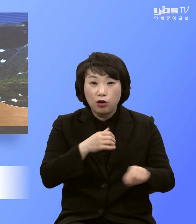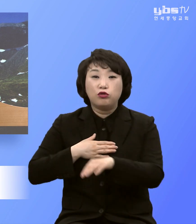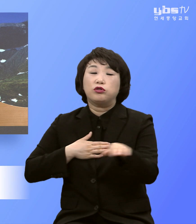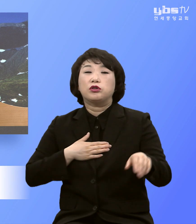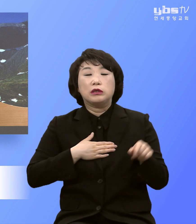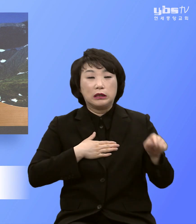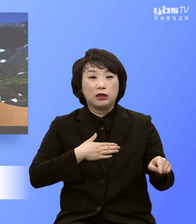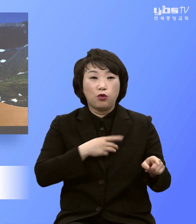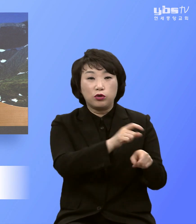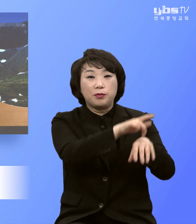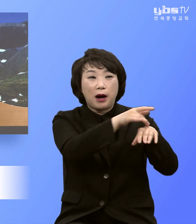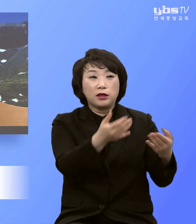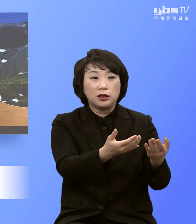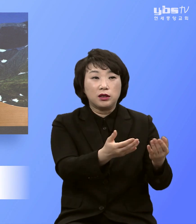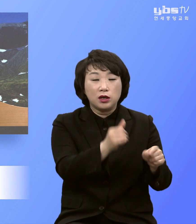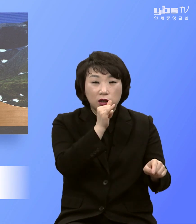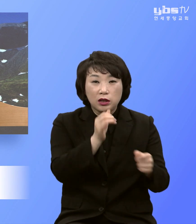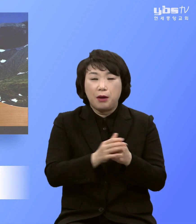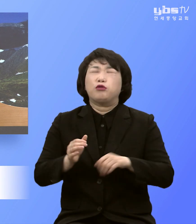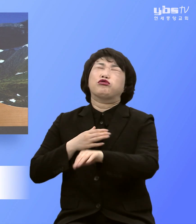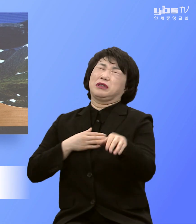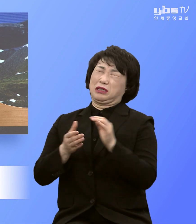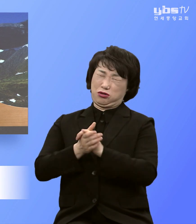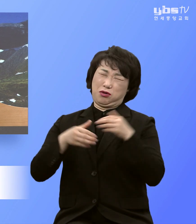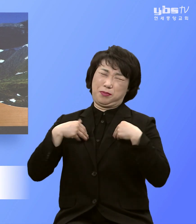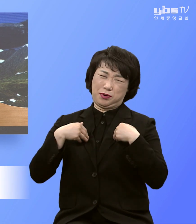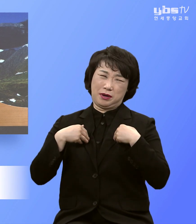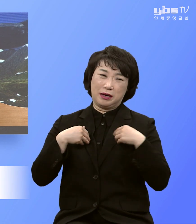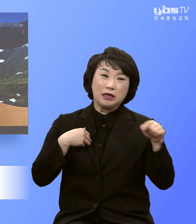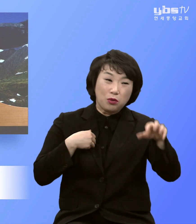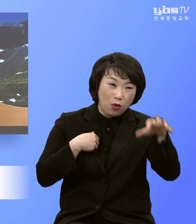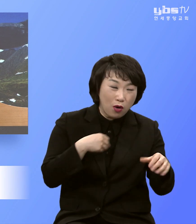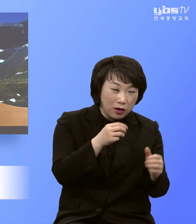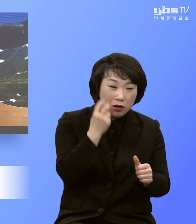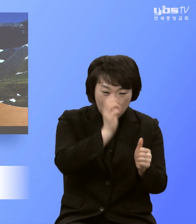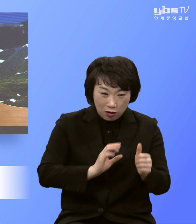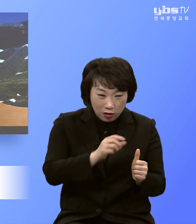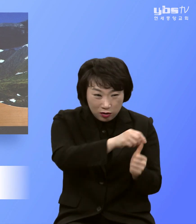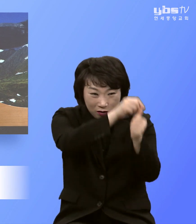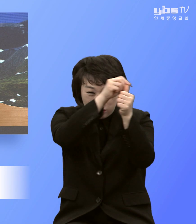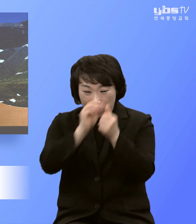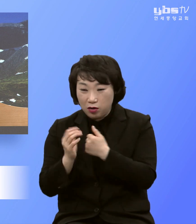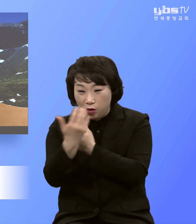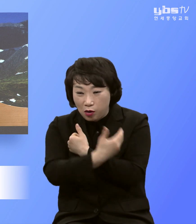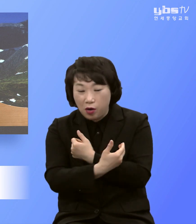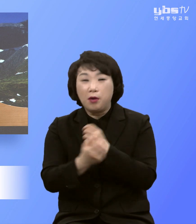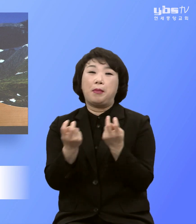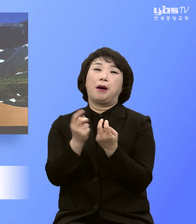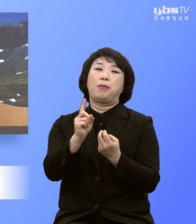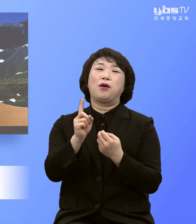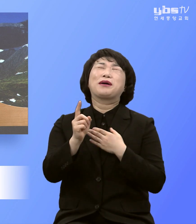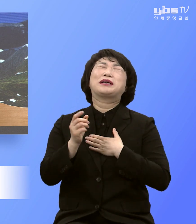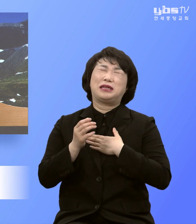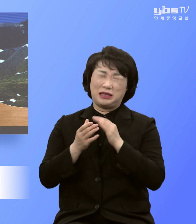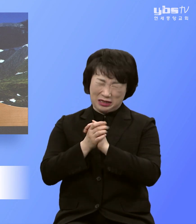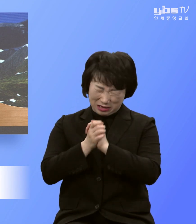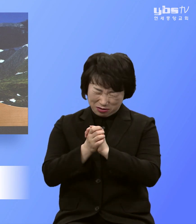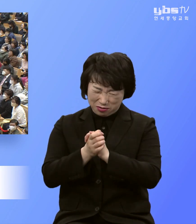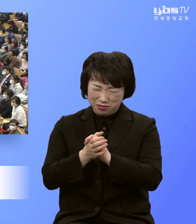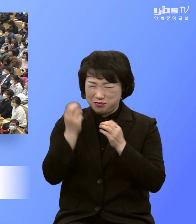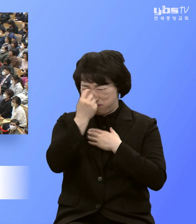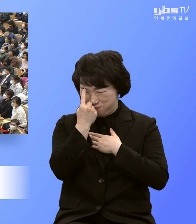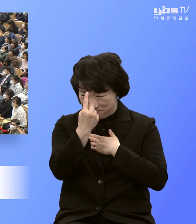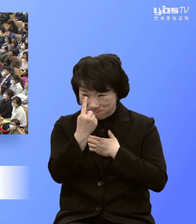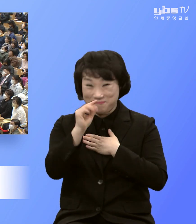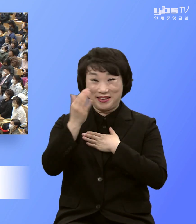귀신이 존재하는 기도해야 되고 거기서 나를 보존하고 지키는 것은 기도가 나의 파수꾼이 돼야 된다.